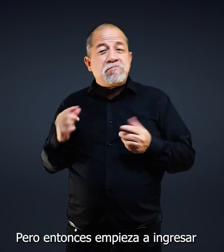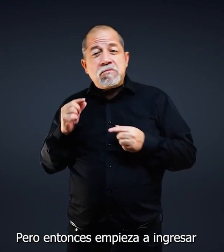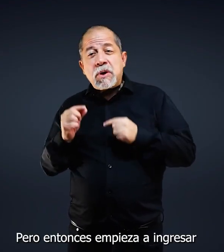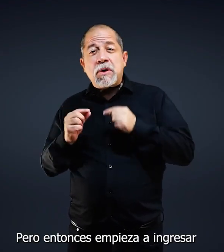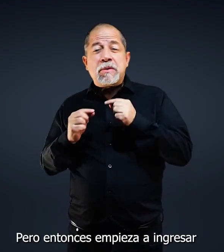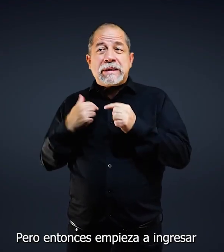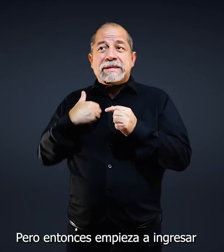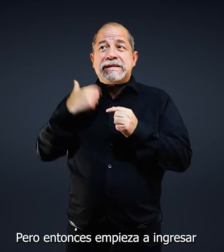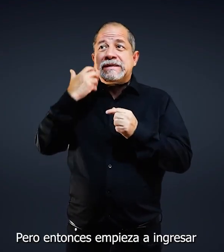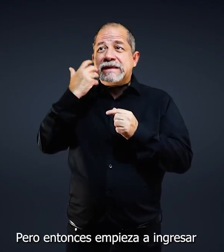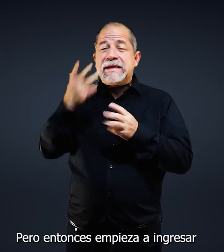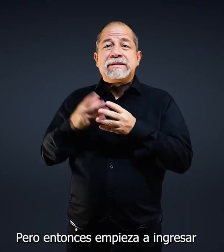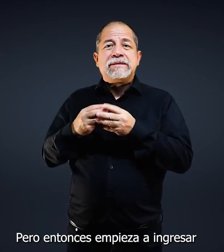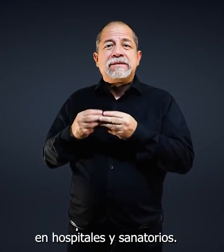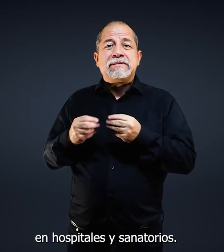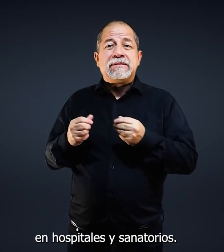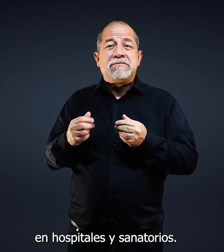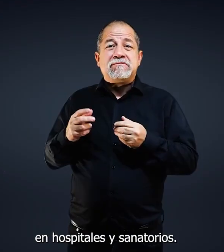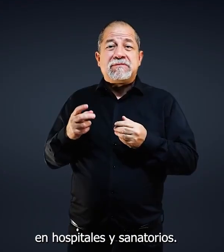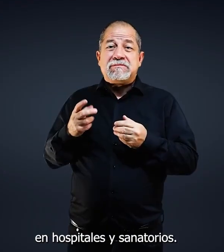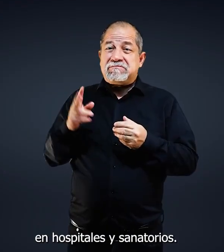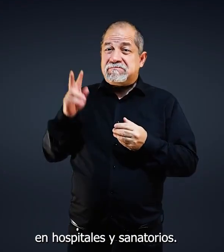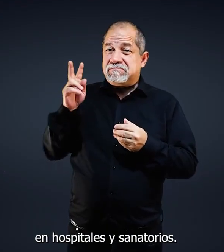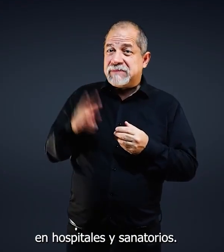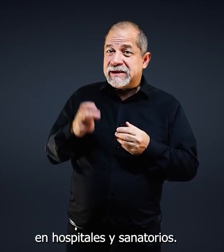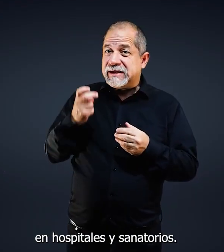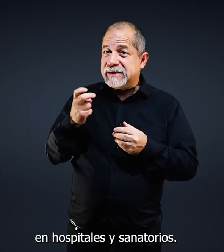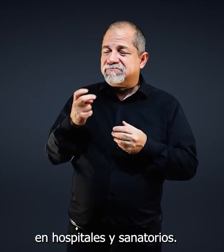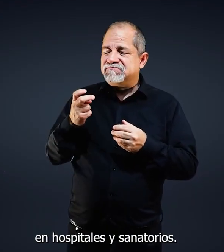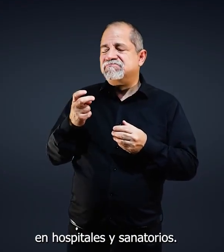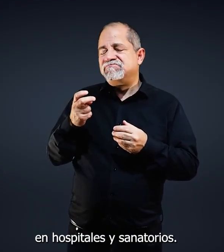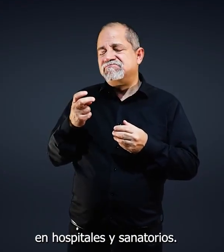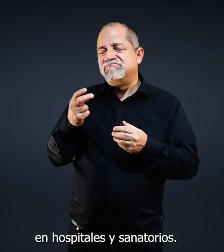entonces empieza a ingresar en hospitales y sanatorios.